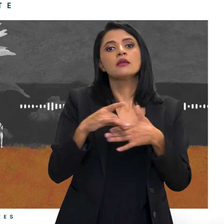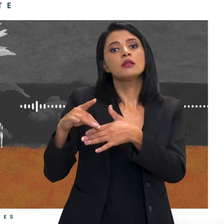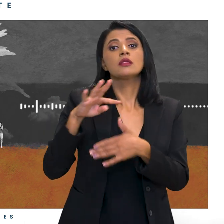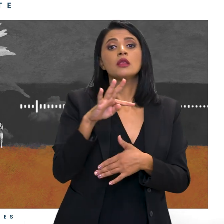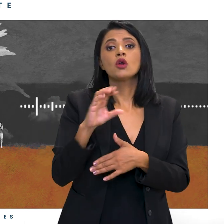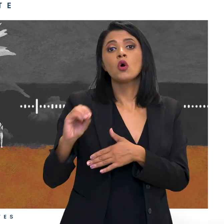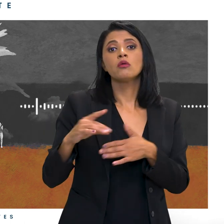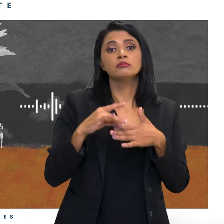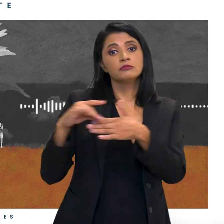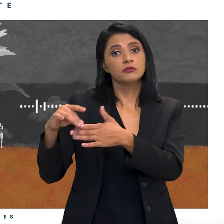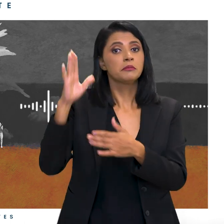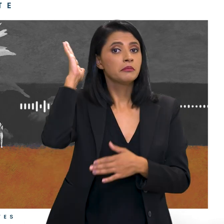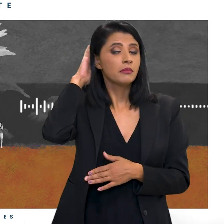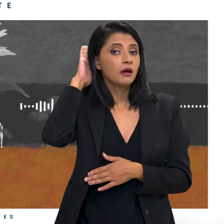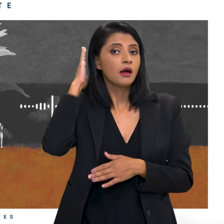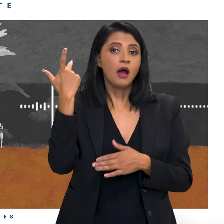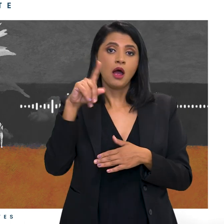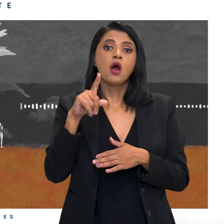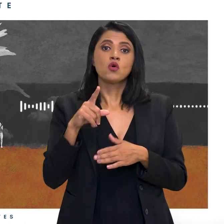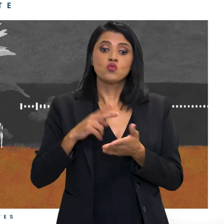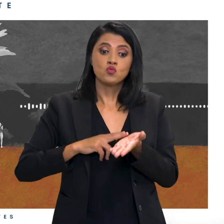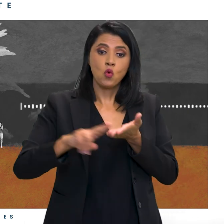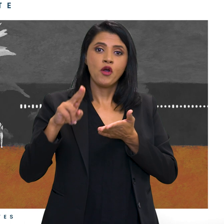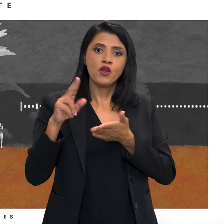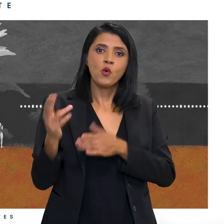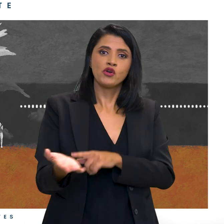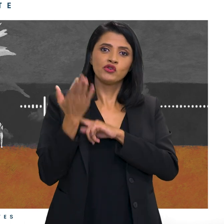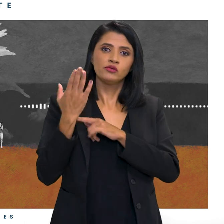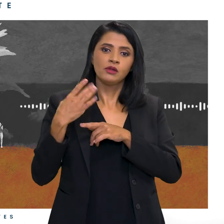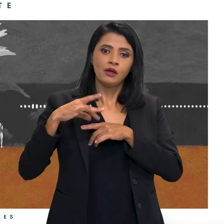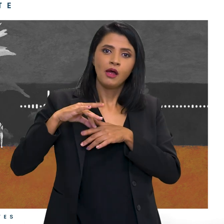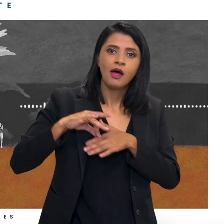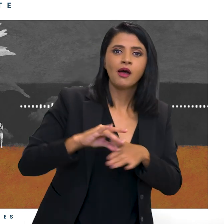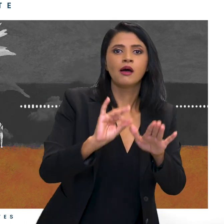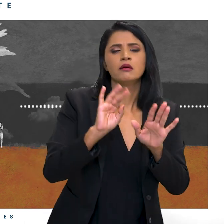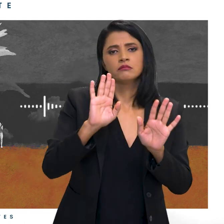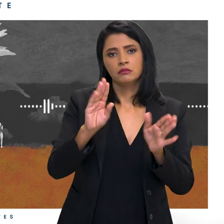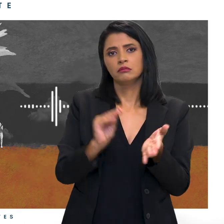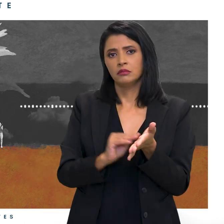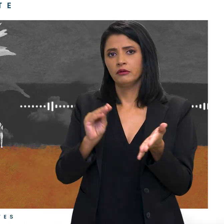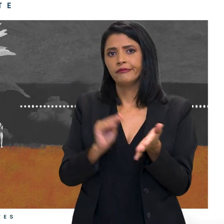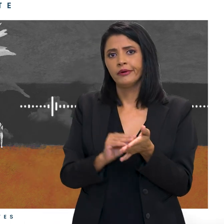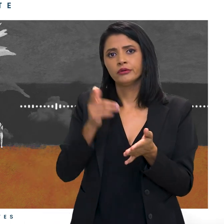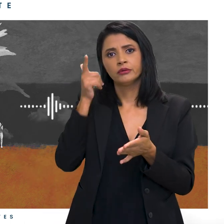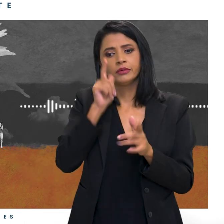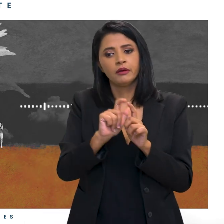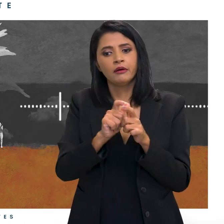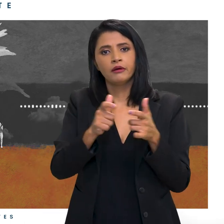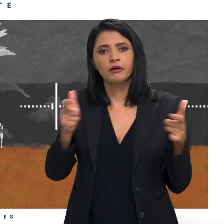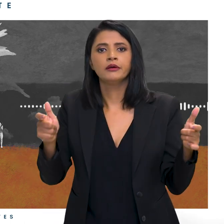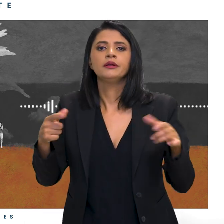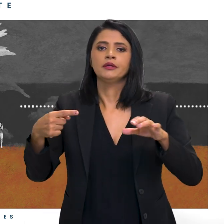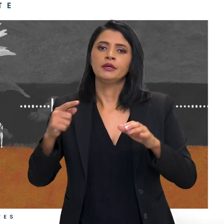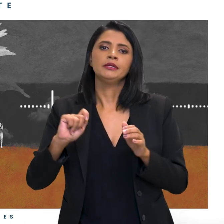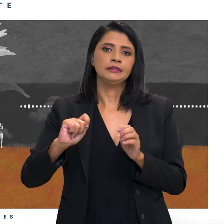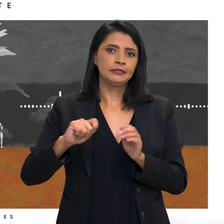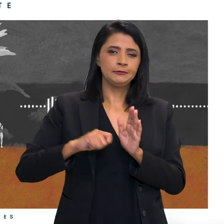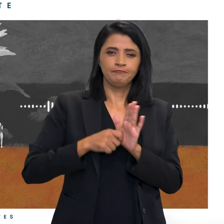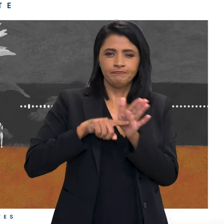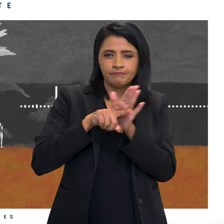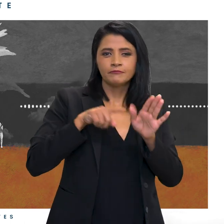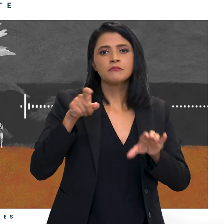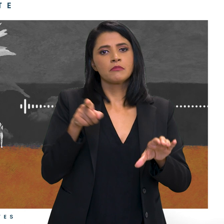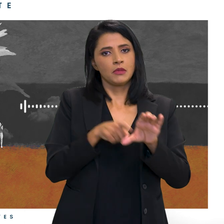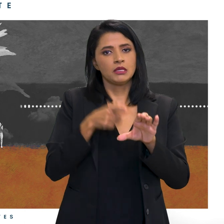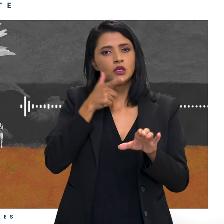para o Pará. Isso tudo com a ajuda dos Correios. Mesmo assim, ainda falta muito para que o teste do pezinho ampliado chegue a